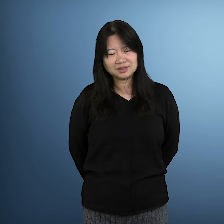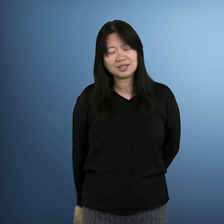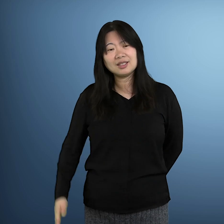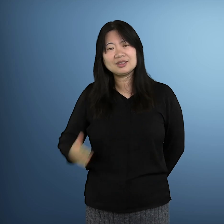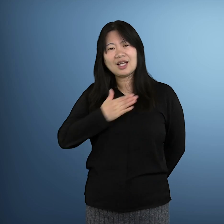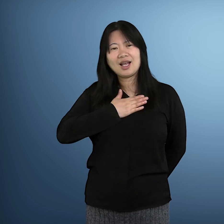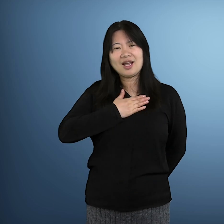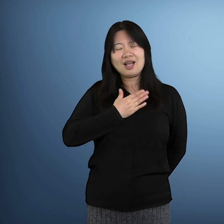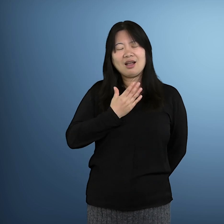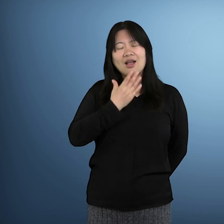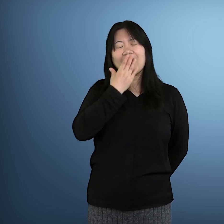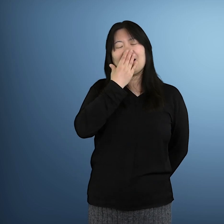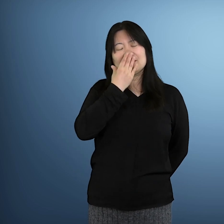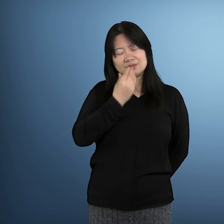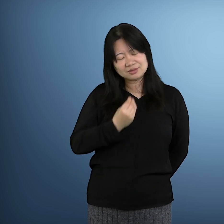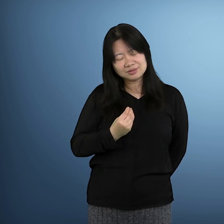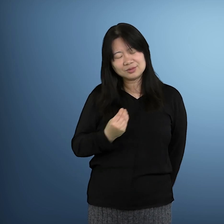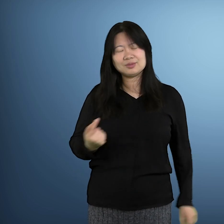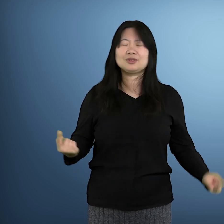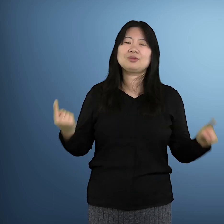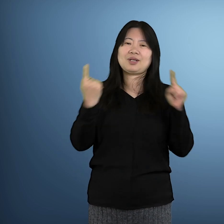나의 한숨을 바꾸셨네.